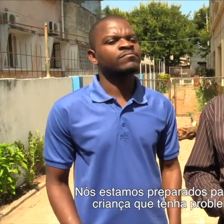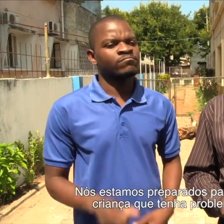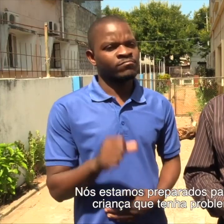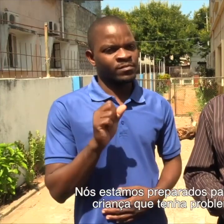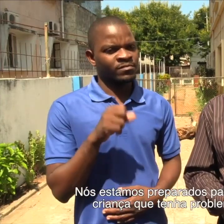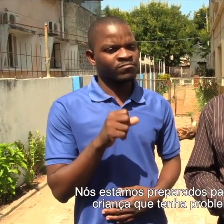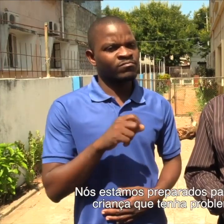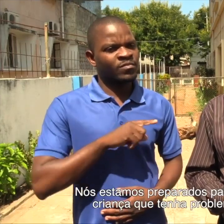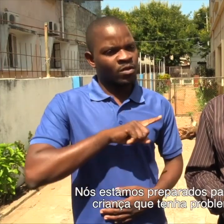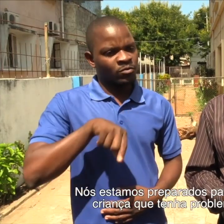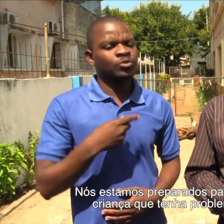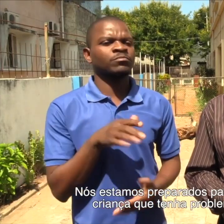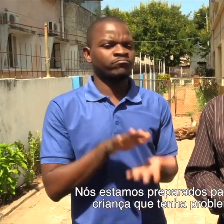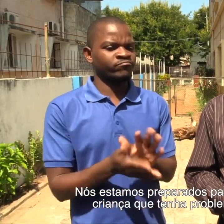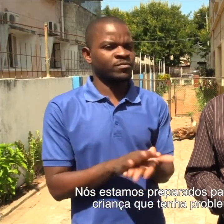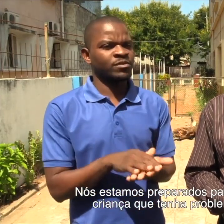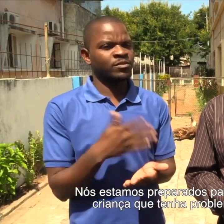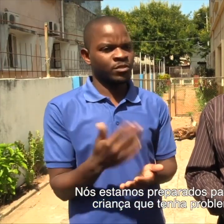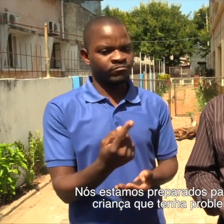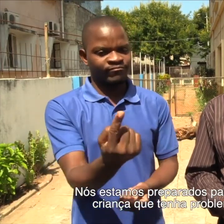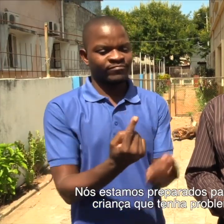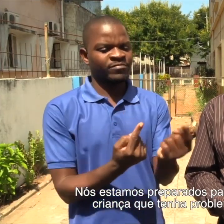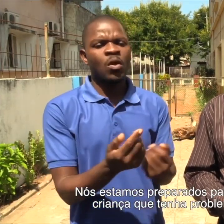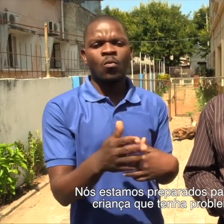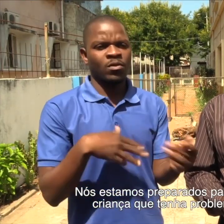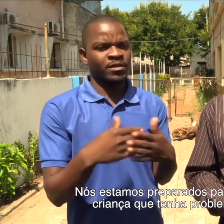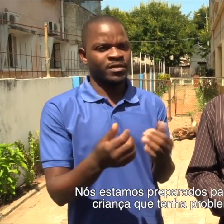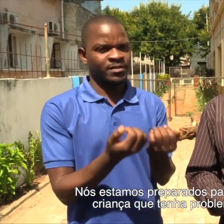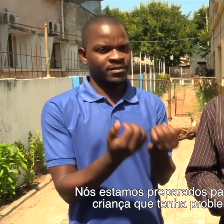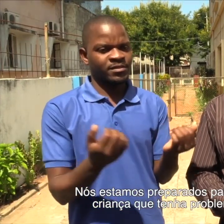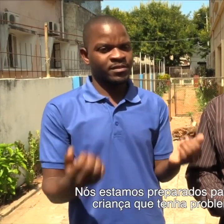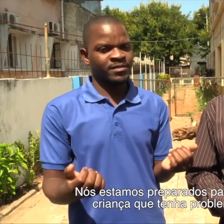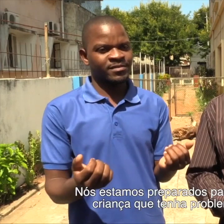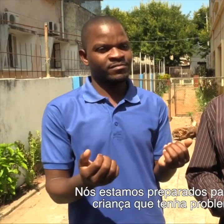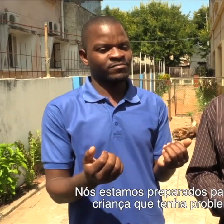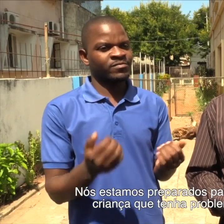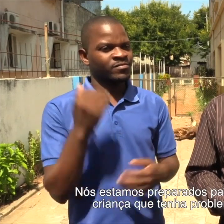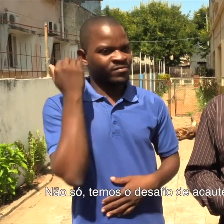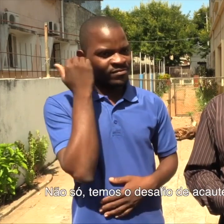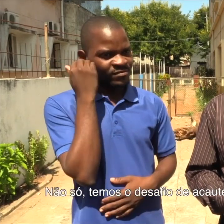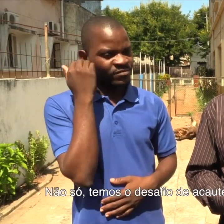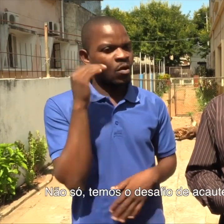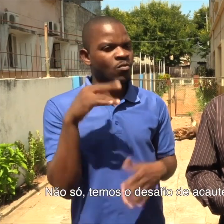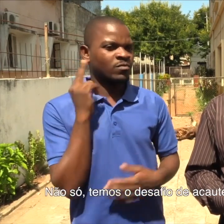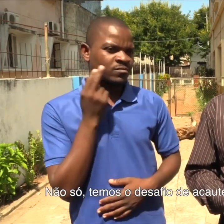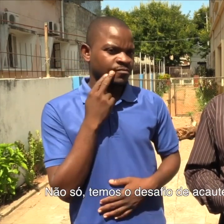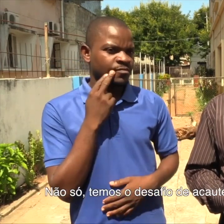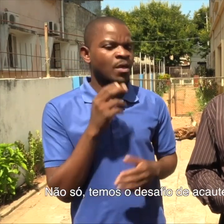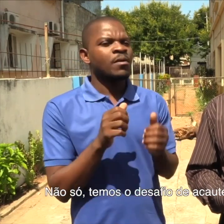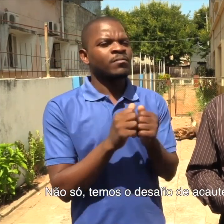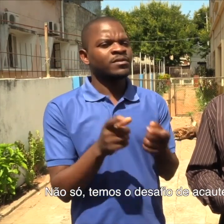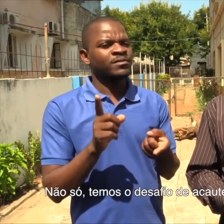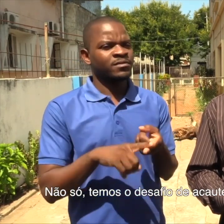Assim, nós estamos preparados para poder receber qualquer criança que tenha problemas de audição. Não só